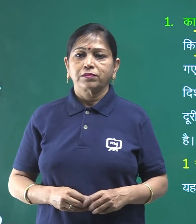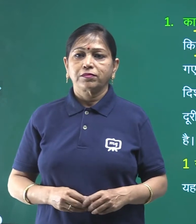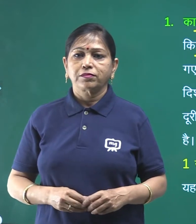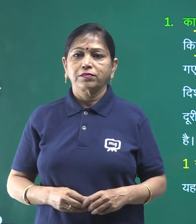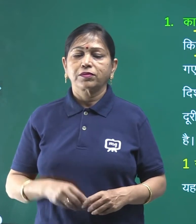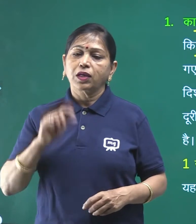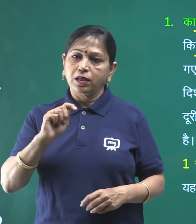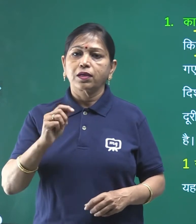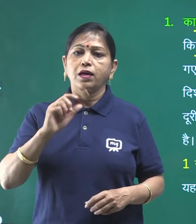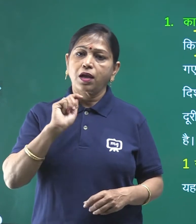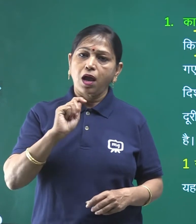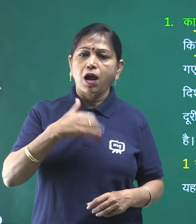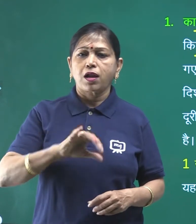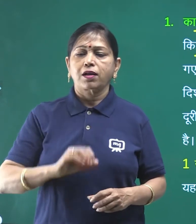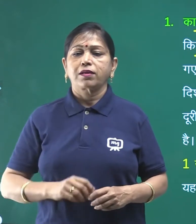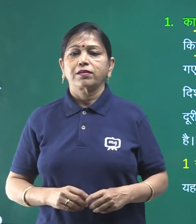किया गया कार्य